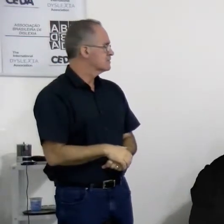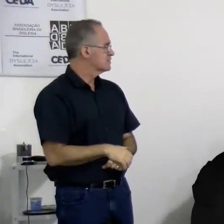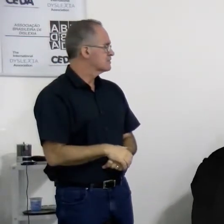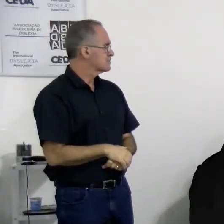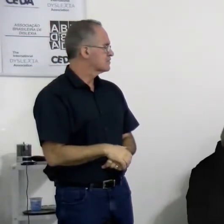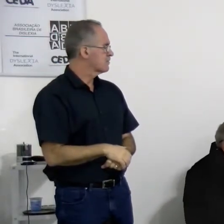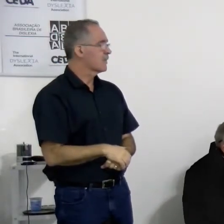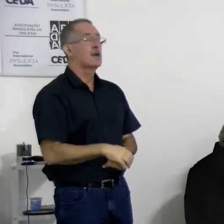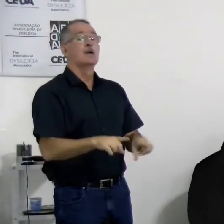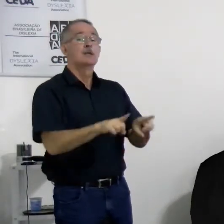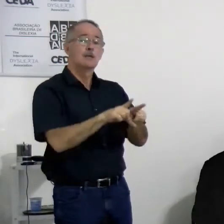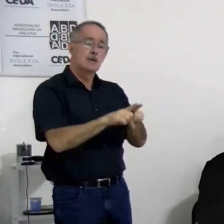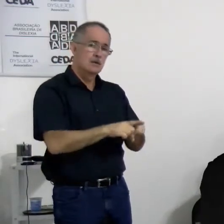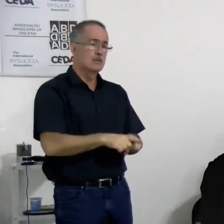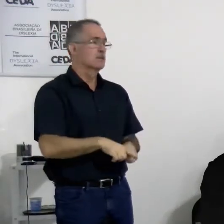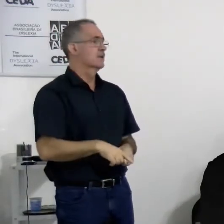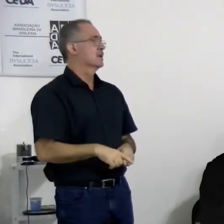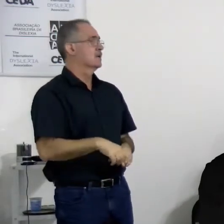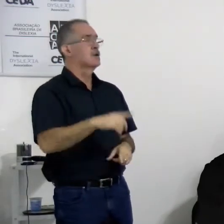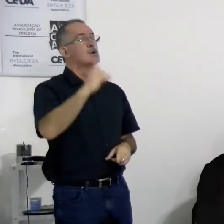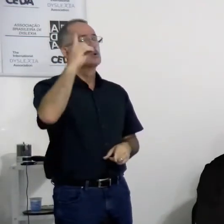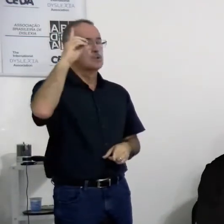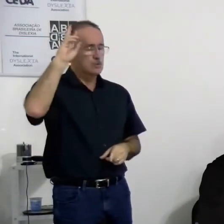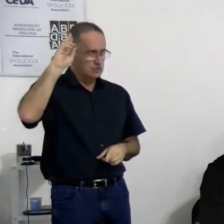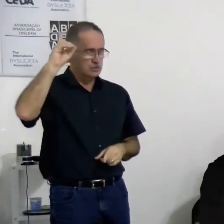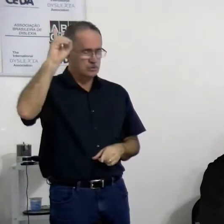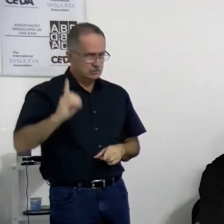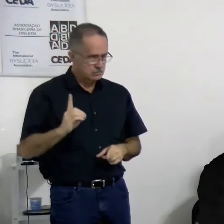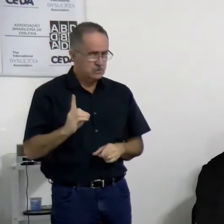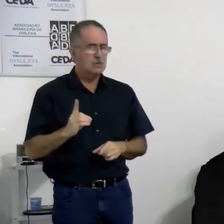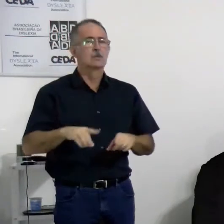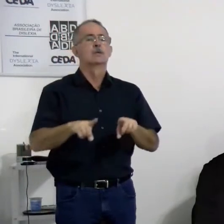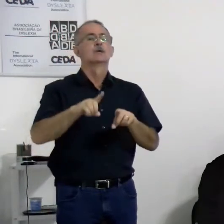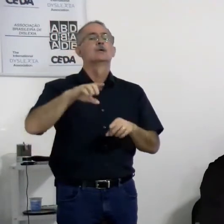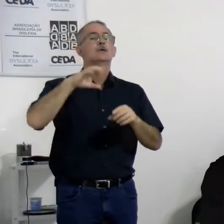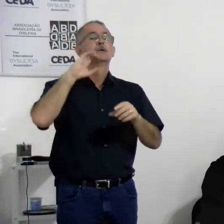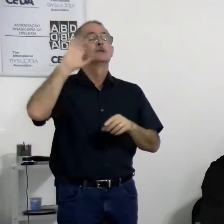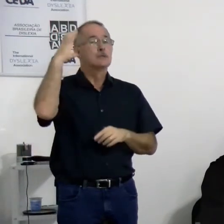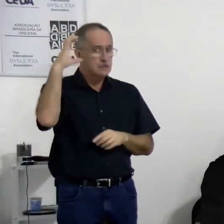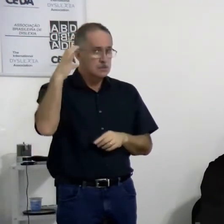esqueci de falar do Dr. Fernando, que é nosso diretor científico também, que vai nos ajudar.